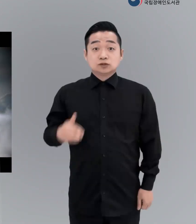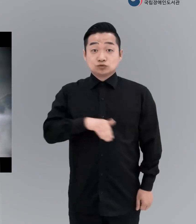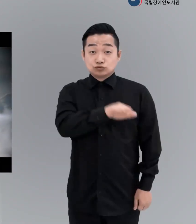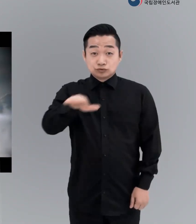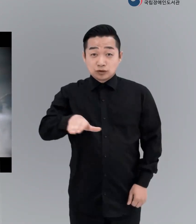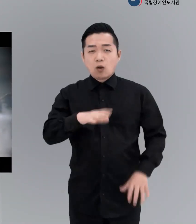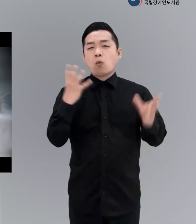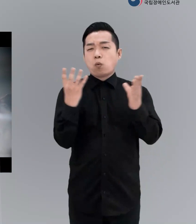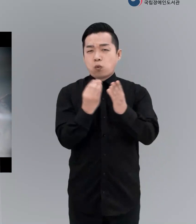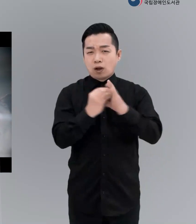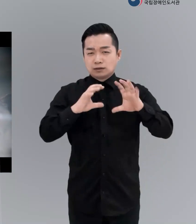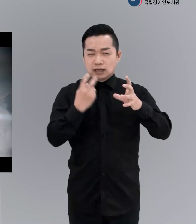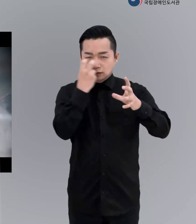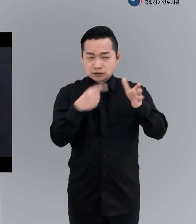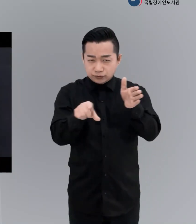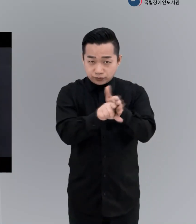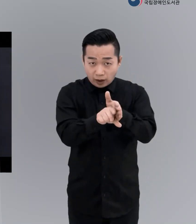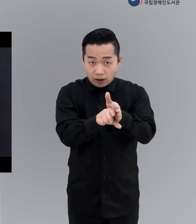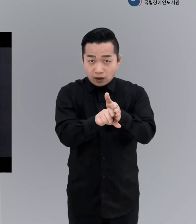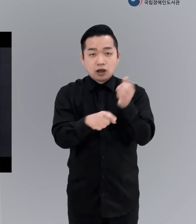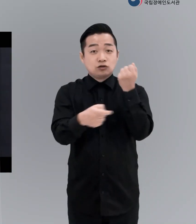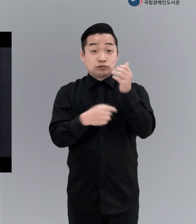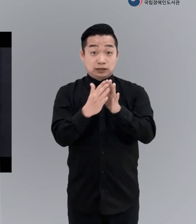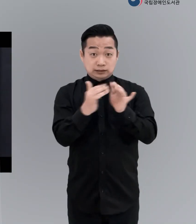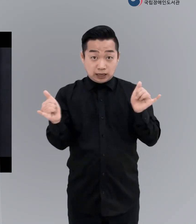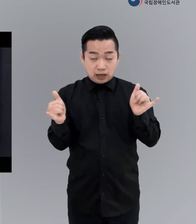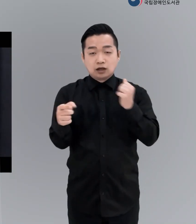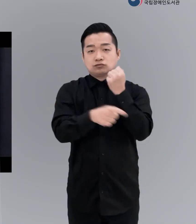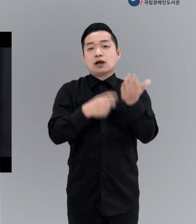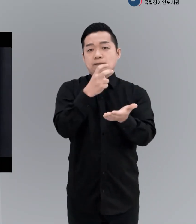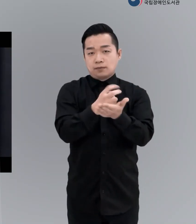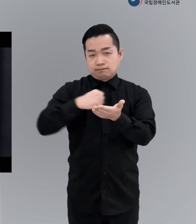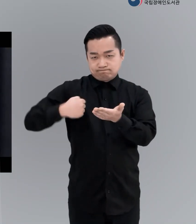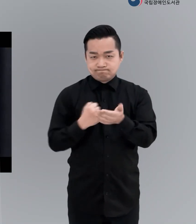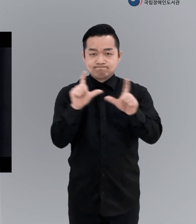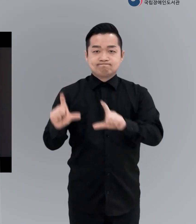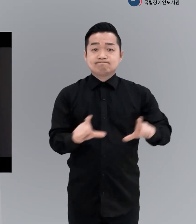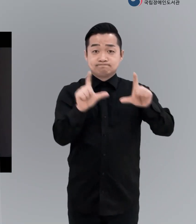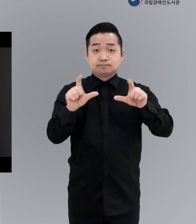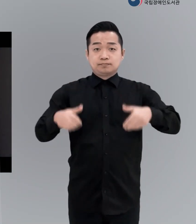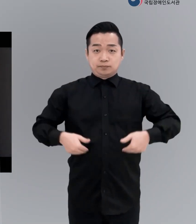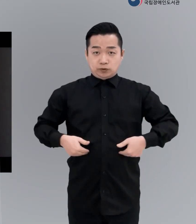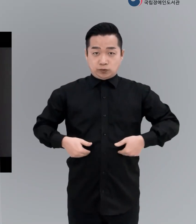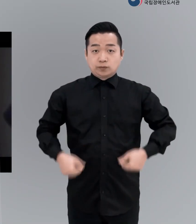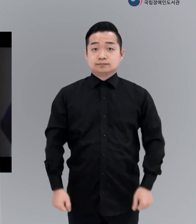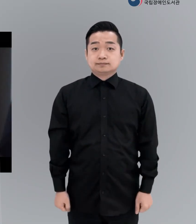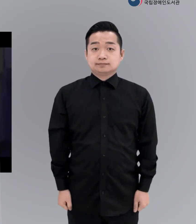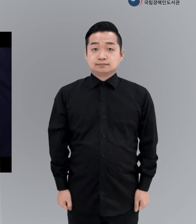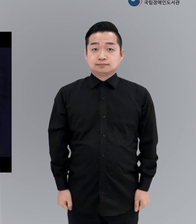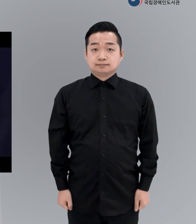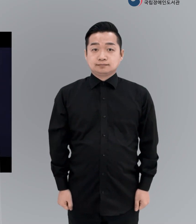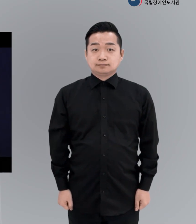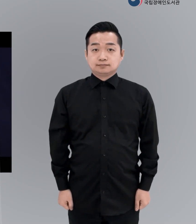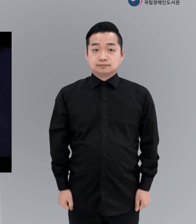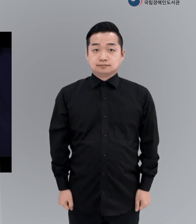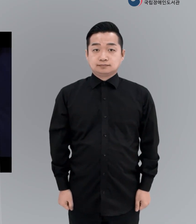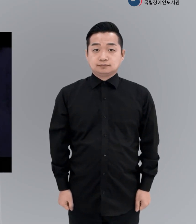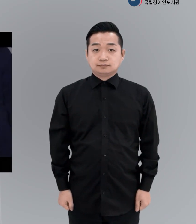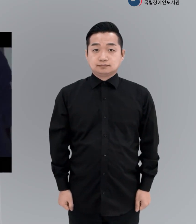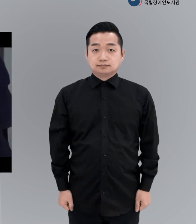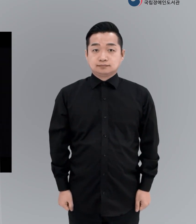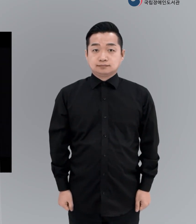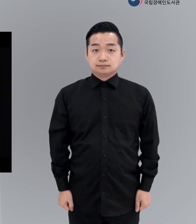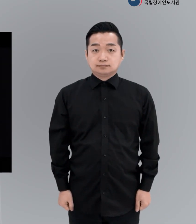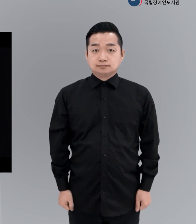If we are to protect our perfect world, we scythes must live by a supreme set of rules.